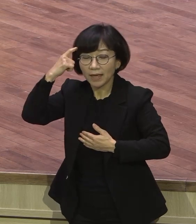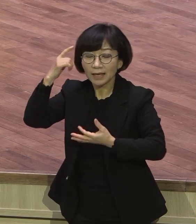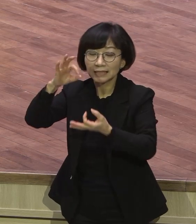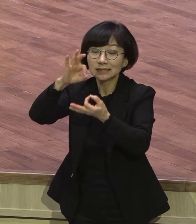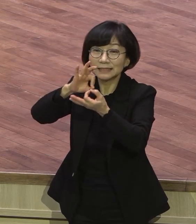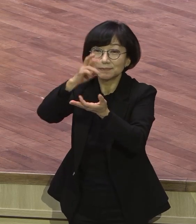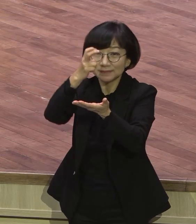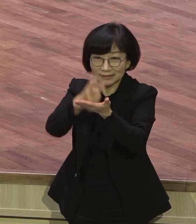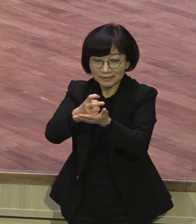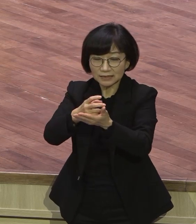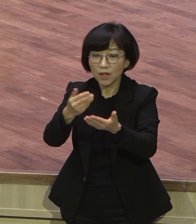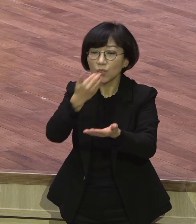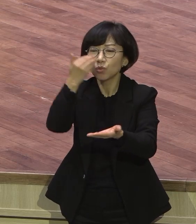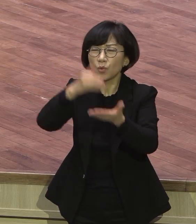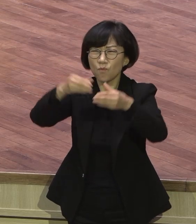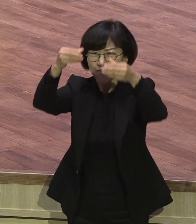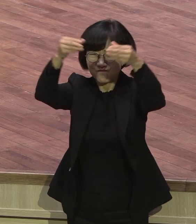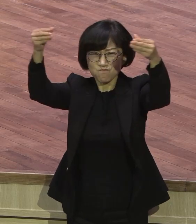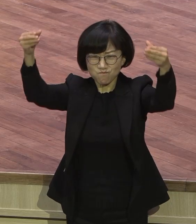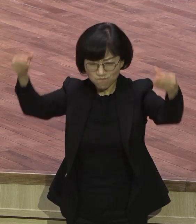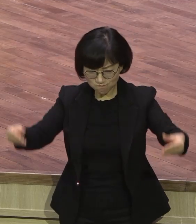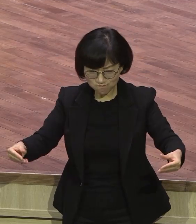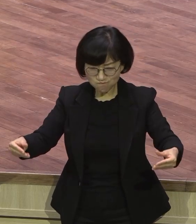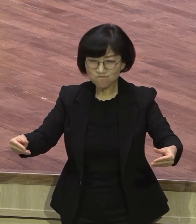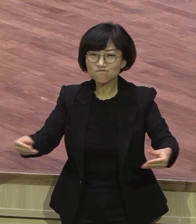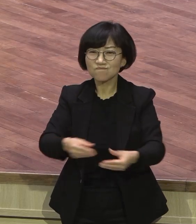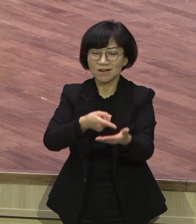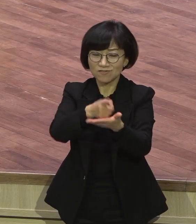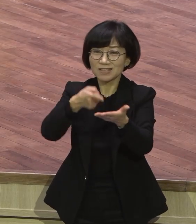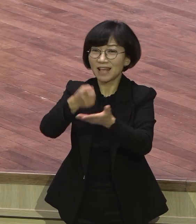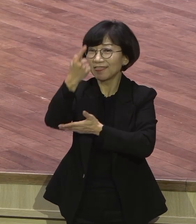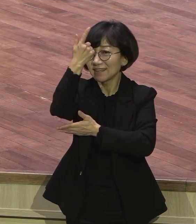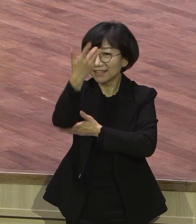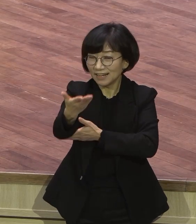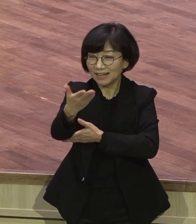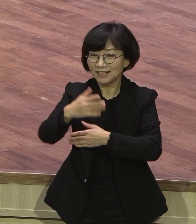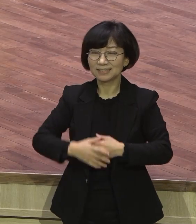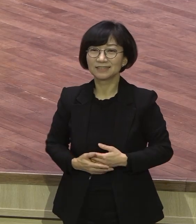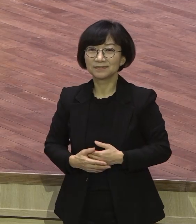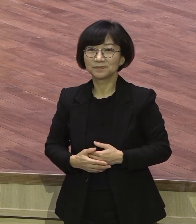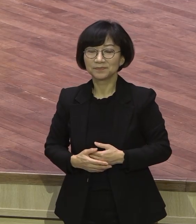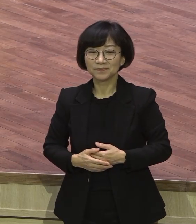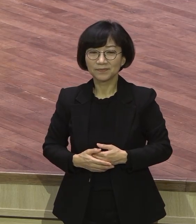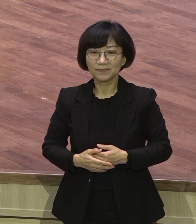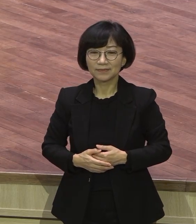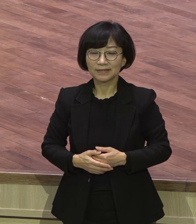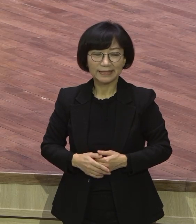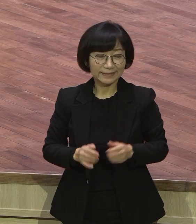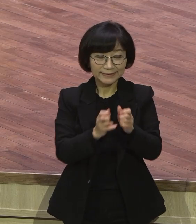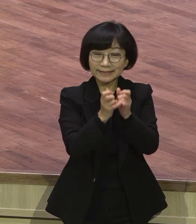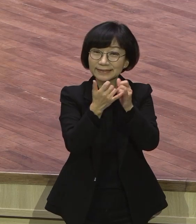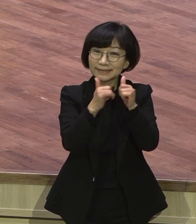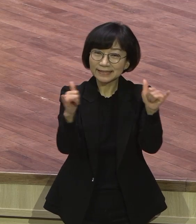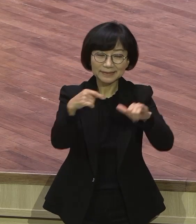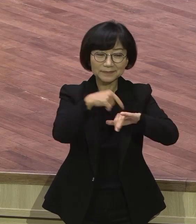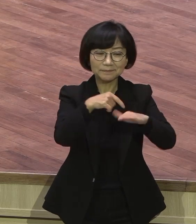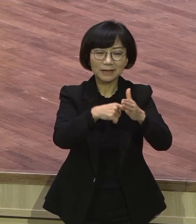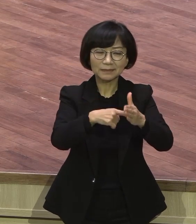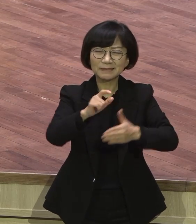새겼을까 아드핑크는 말이에요 사람의 마음은 아주 단단한 돌과 같다